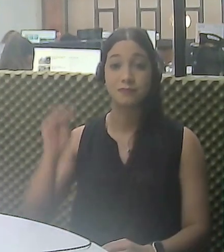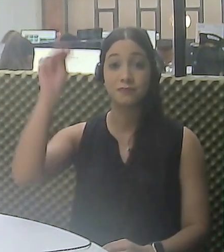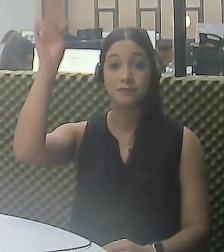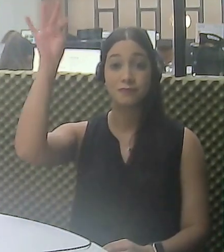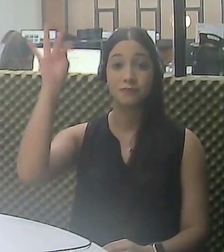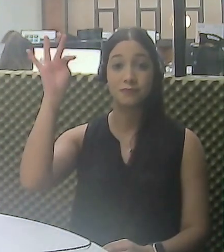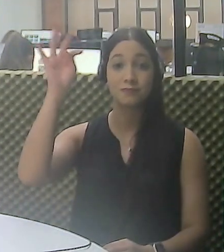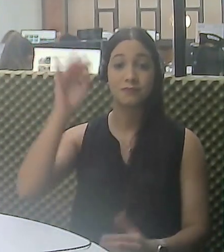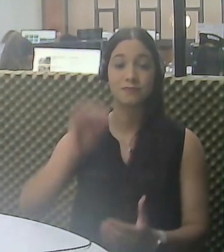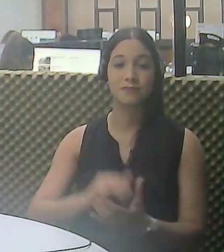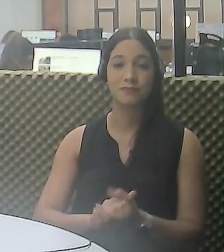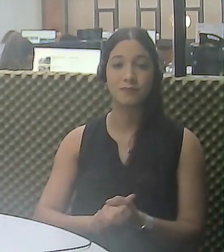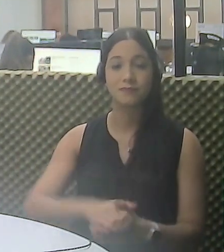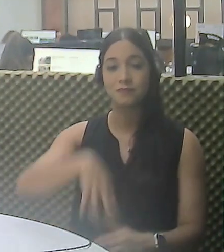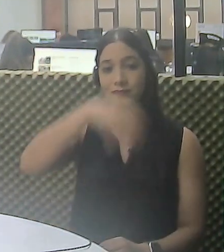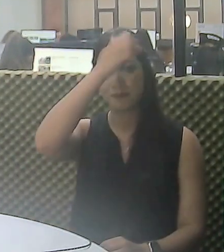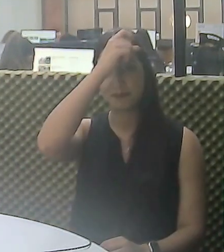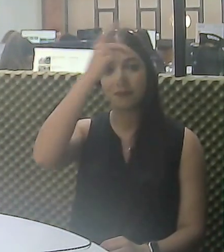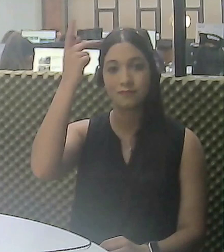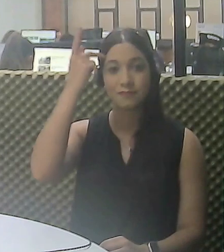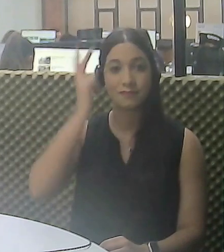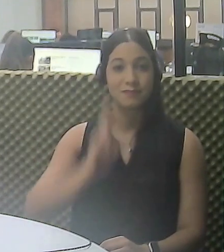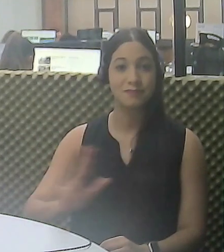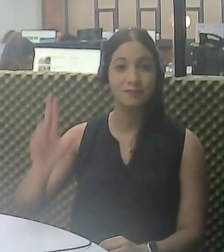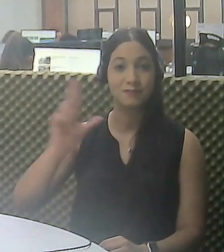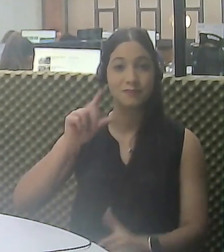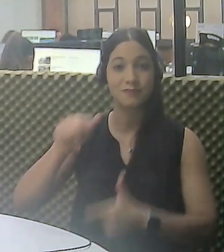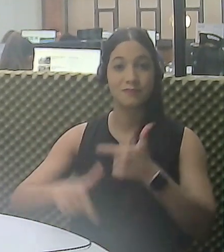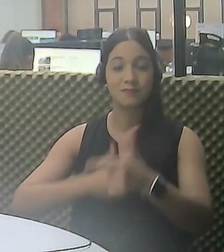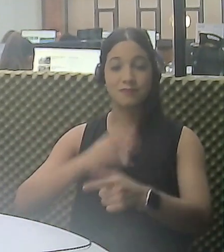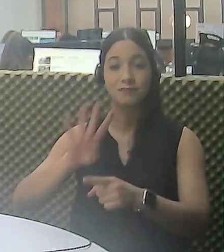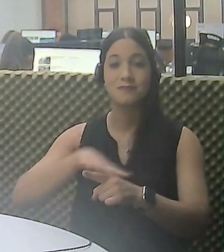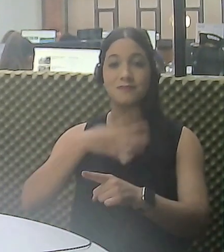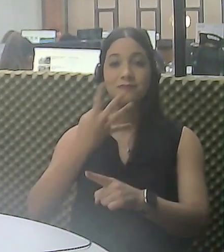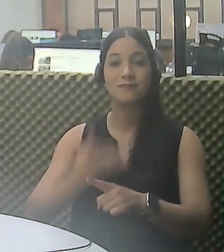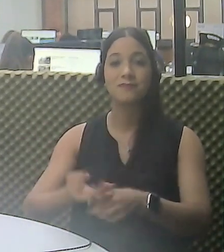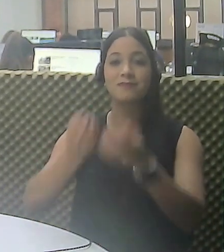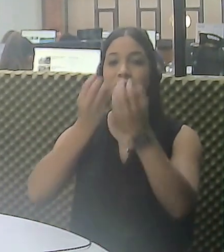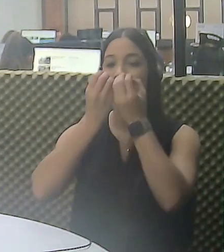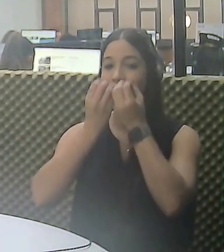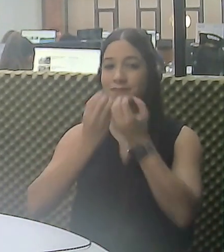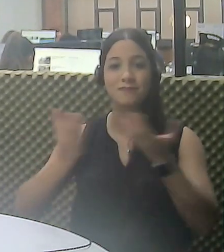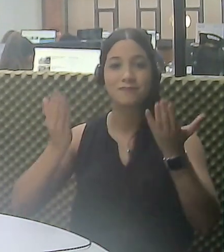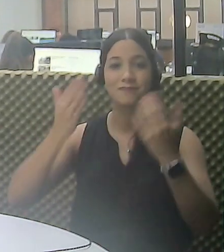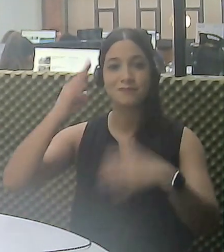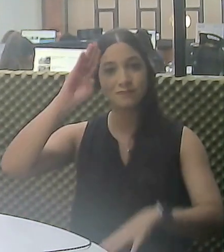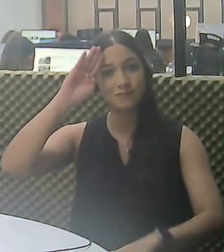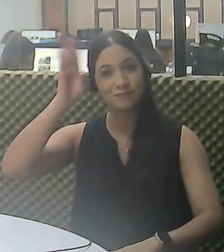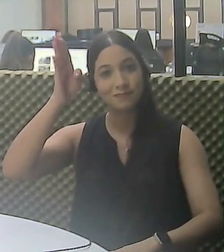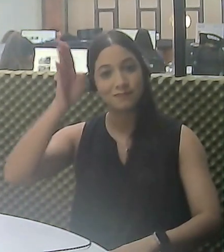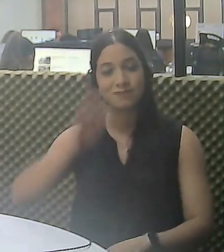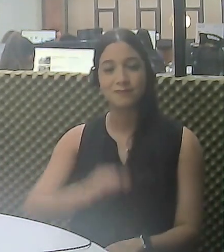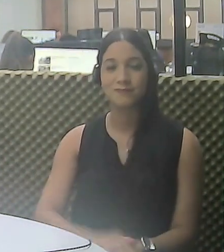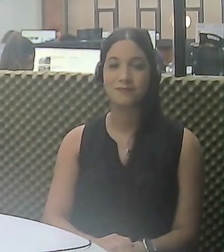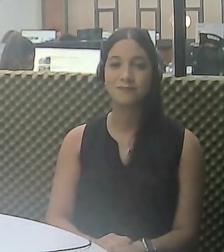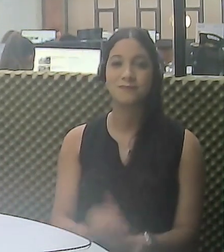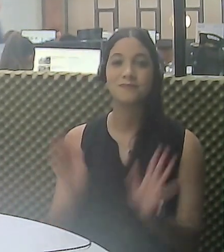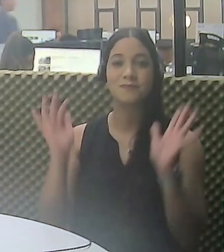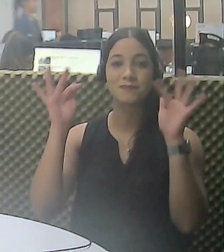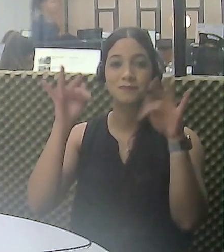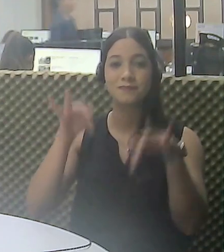Comunicação, Marco Túlio de Castro Kalimann. Prefeitura de Uberlândia. Fazer mais, fazer bem. Até a